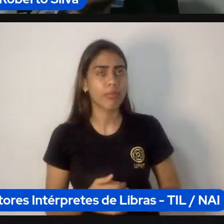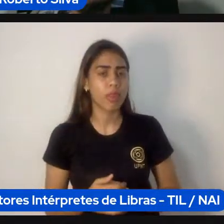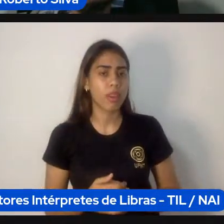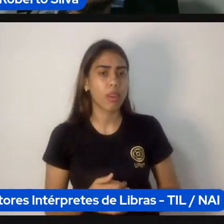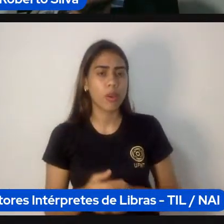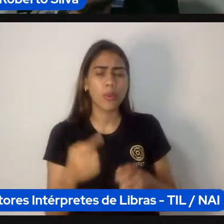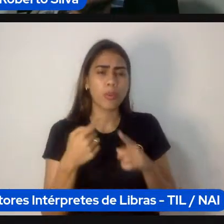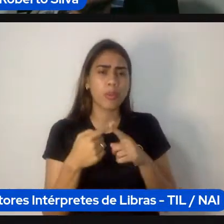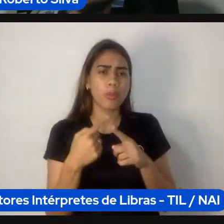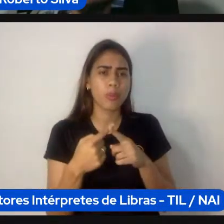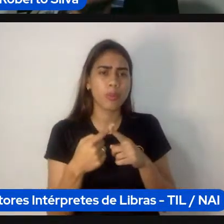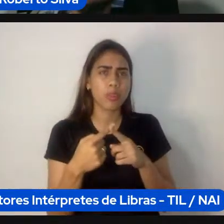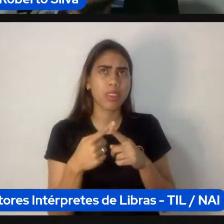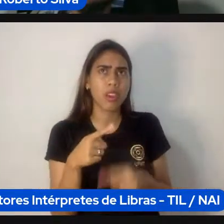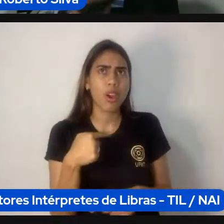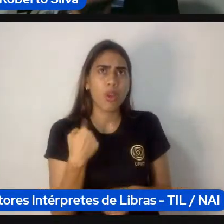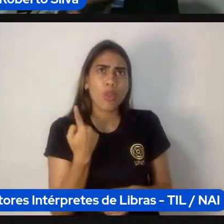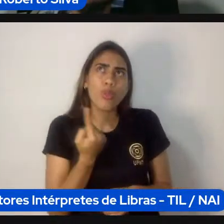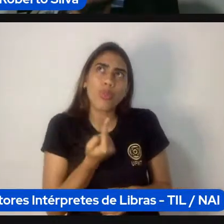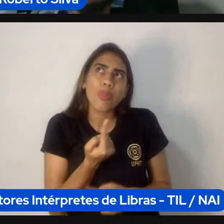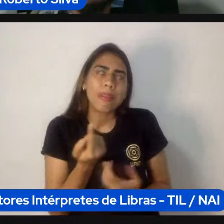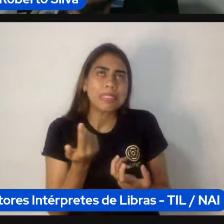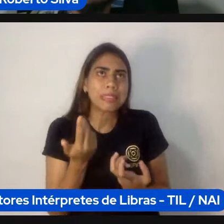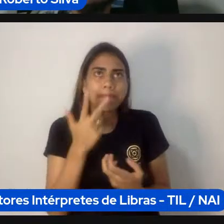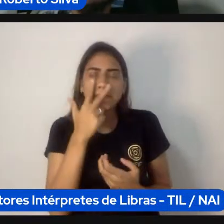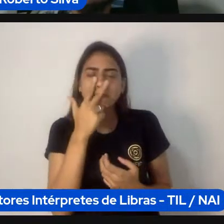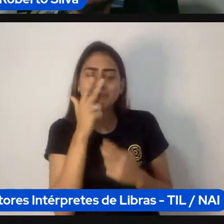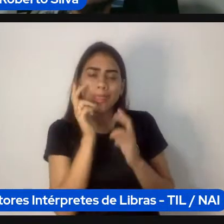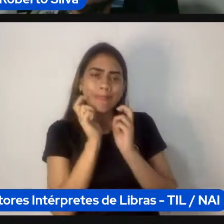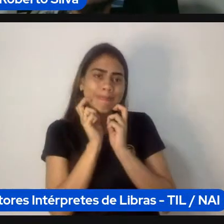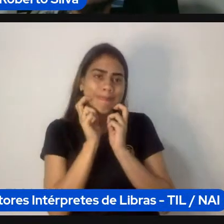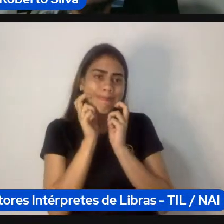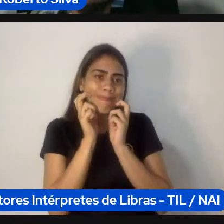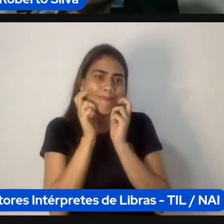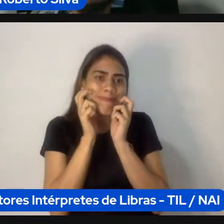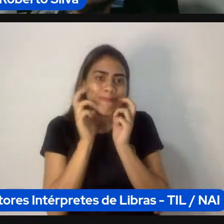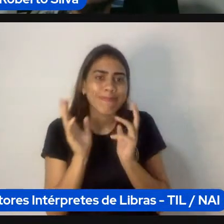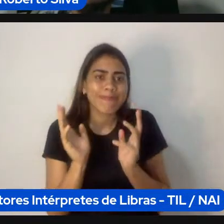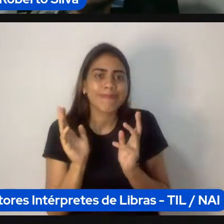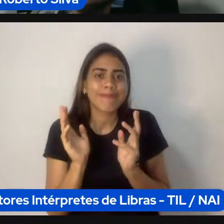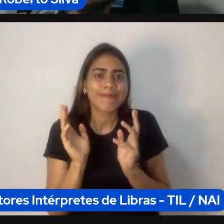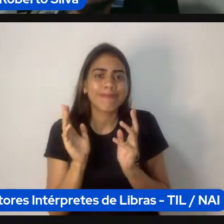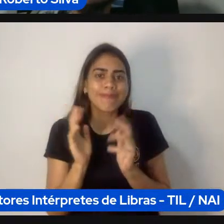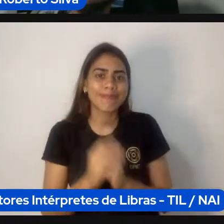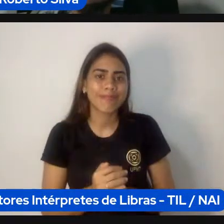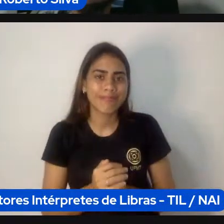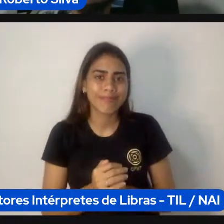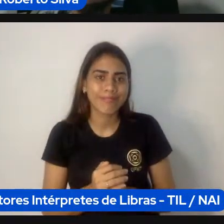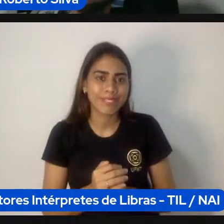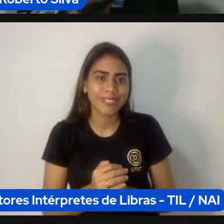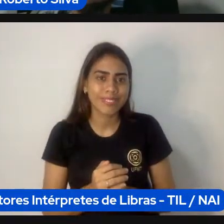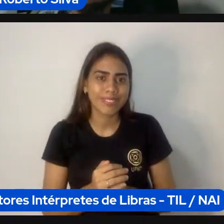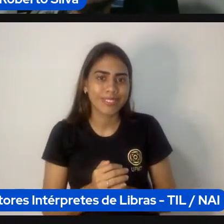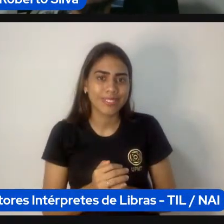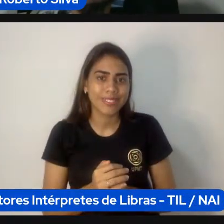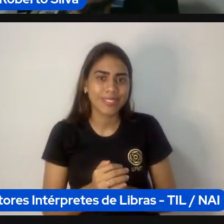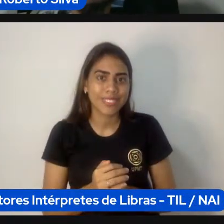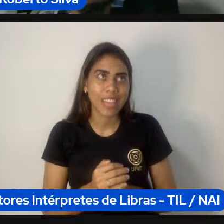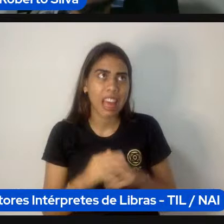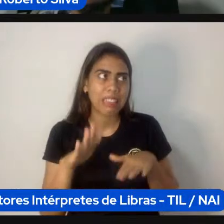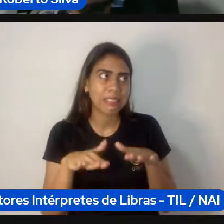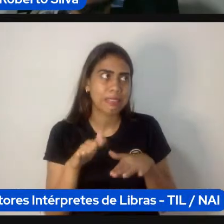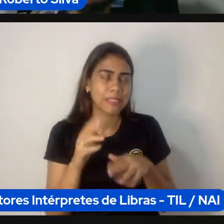Eu estou usando uma palavra que eu acho que ela é suave, tímido, né? Para poder fazer isso. Vamos tomar um café na cantina. Porque eu acho